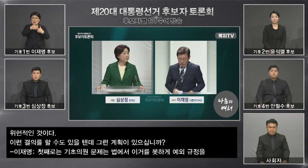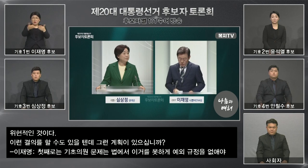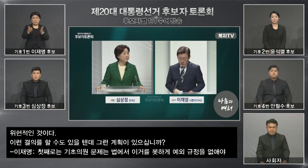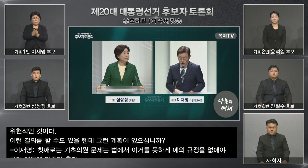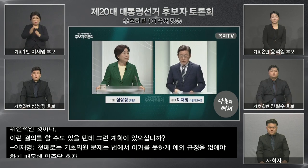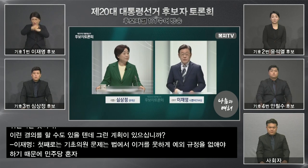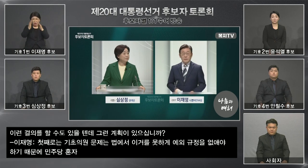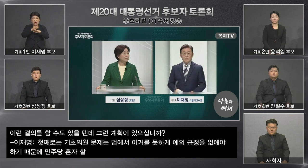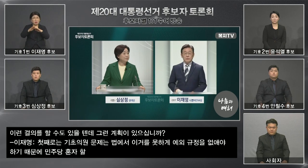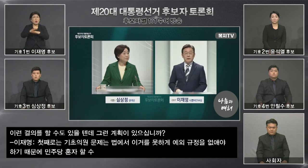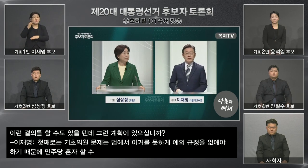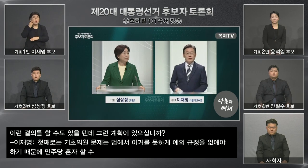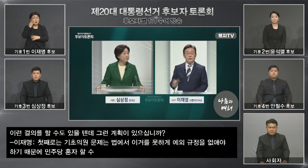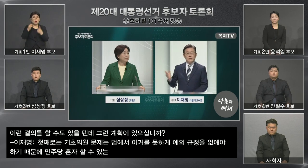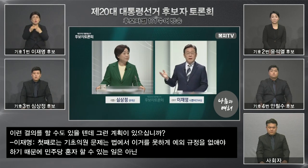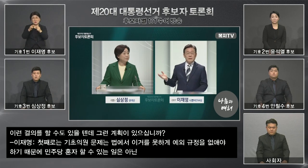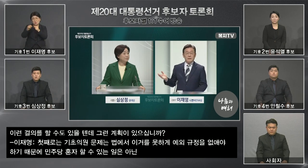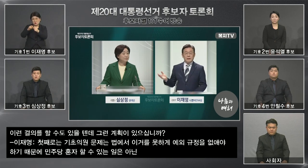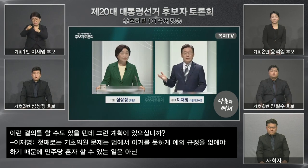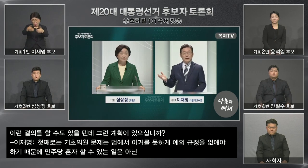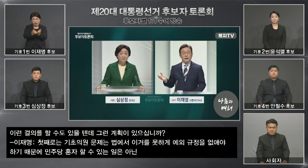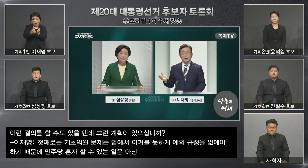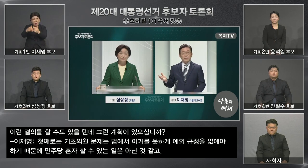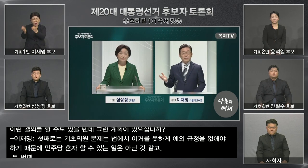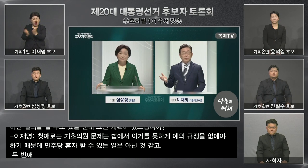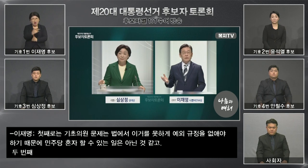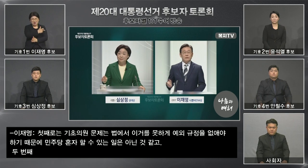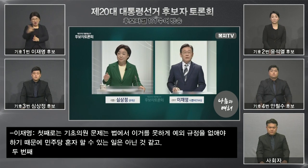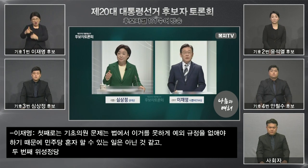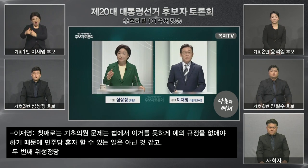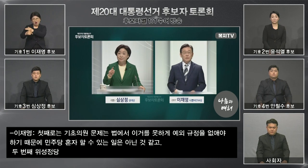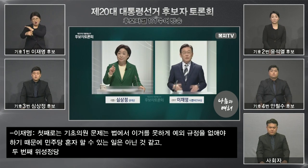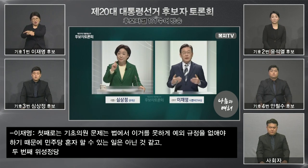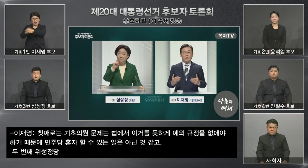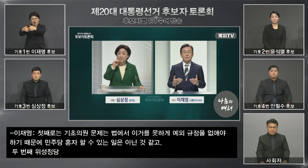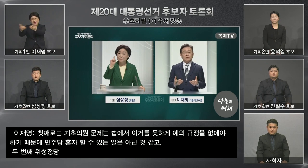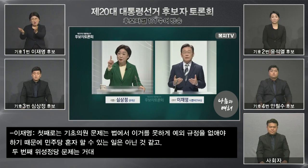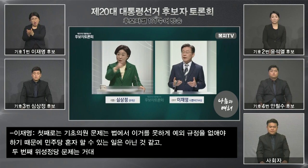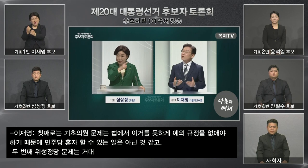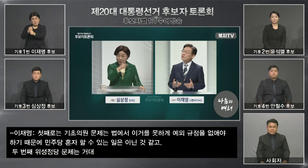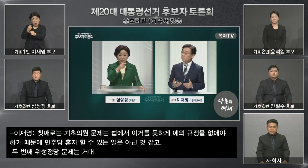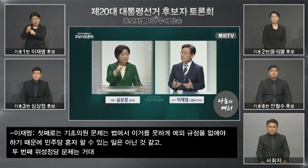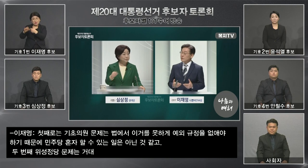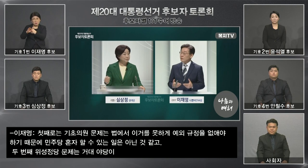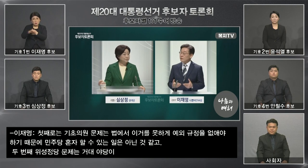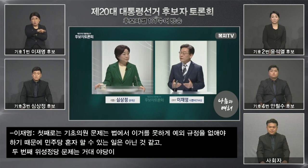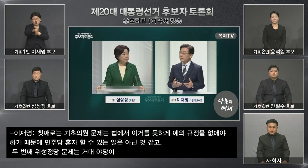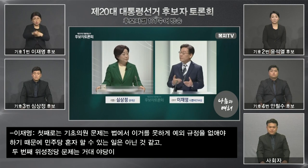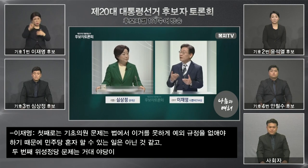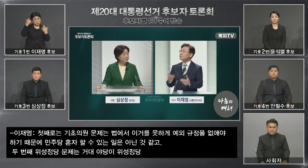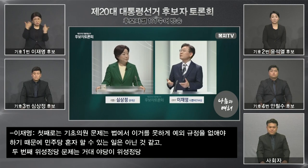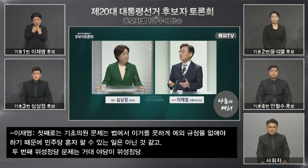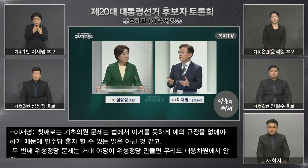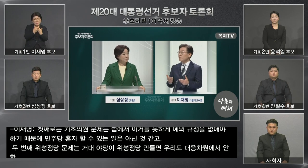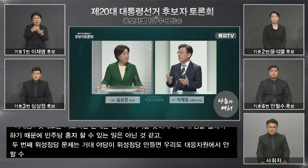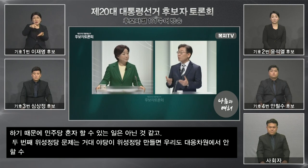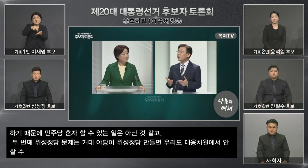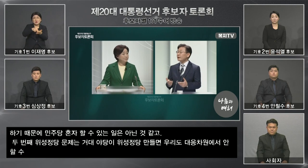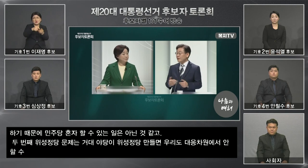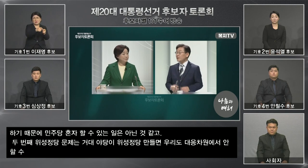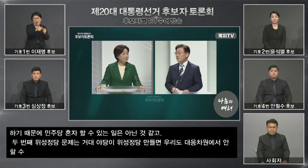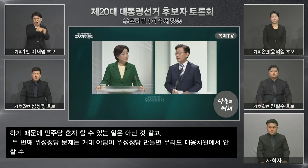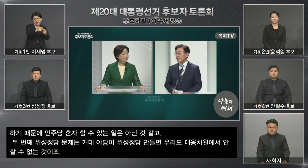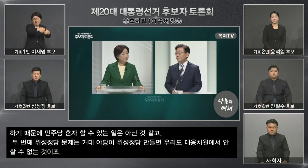두 번째 위성 정당 문제는 거대 야당이 위성 정당 만들면 우리도 대응 차원에서 안 할 수 없는 것이죠. 그러니까 입법으로